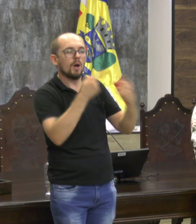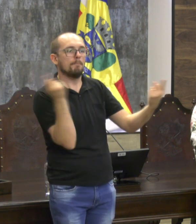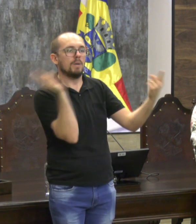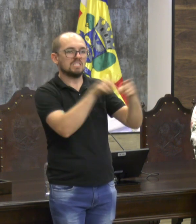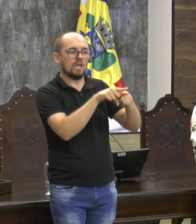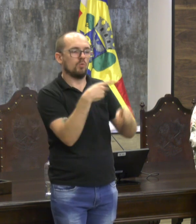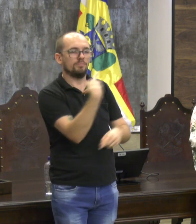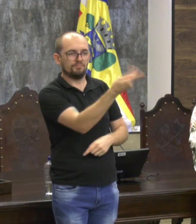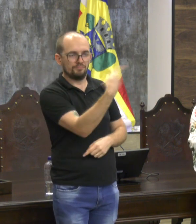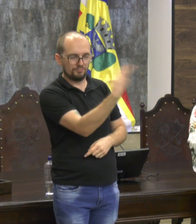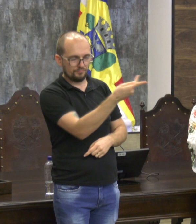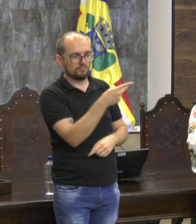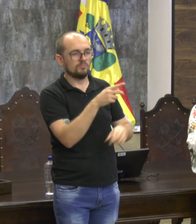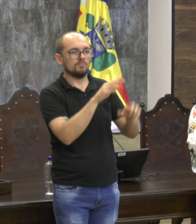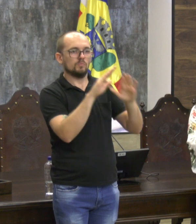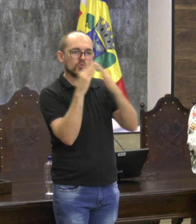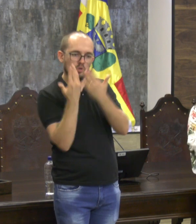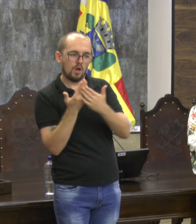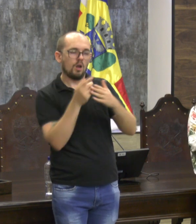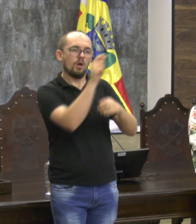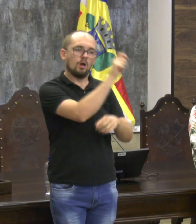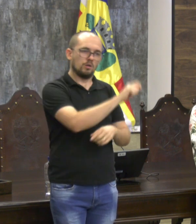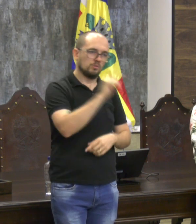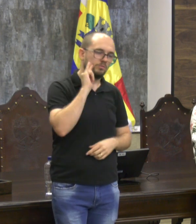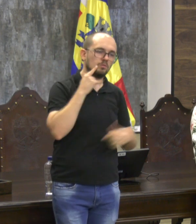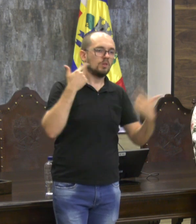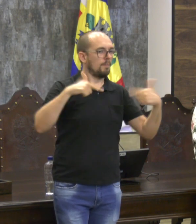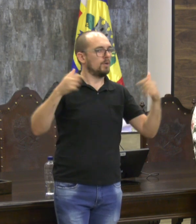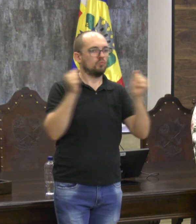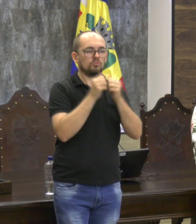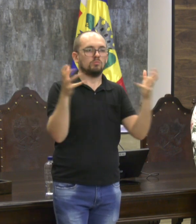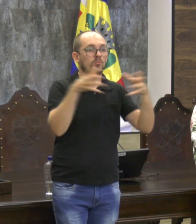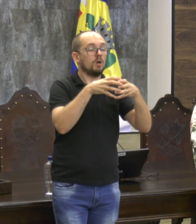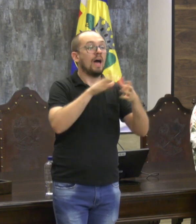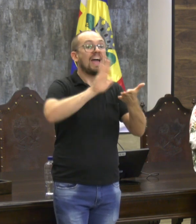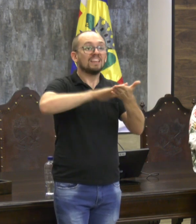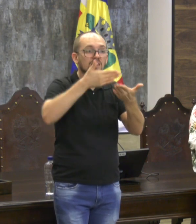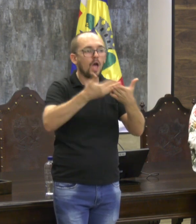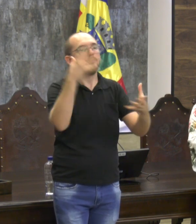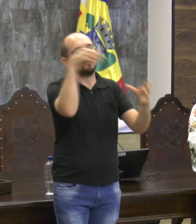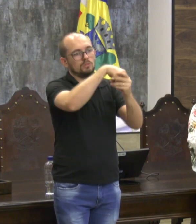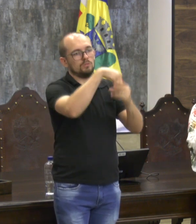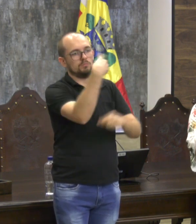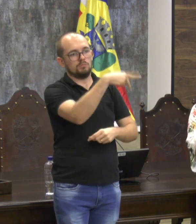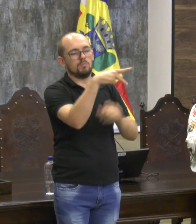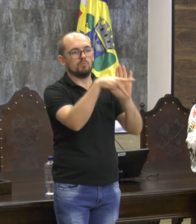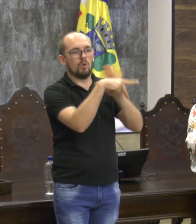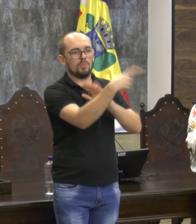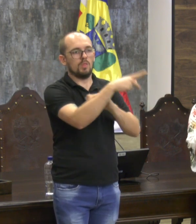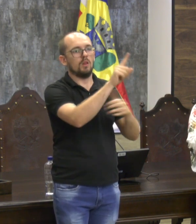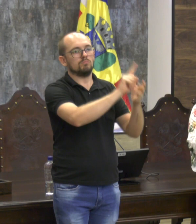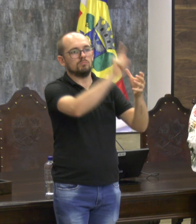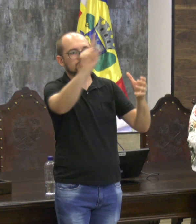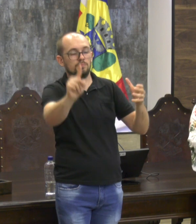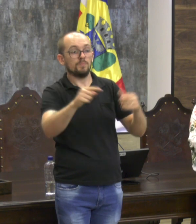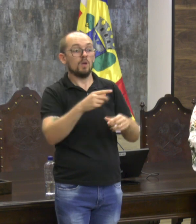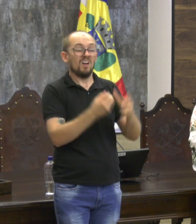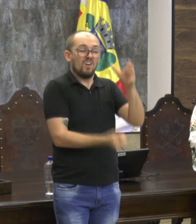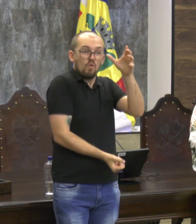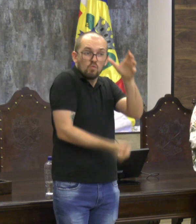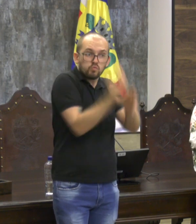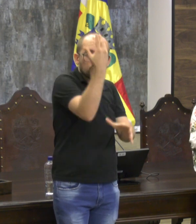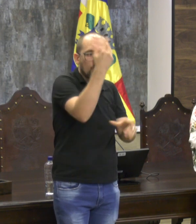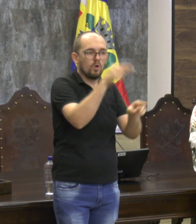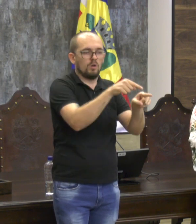simpósio, a Associação de Surdos tem trabalhado junto com a gente, os intérpretes também de lá. O filho do fundador do